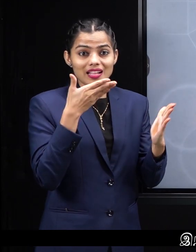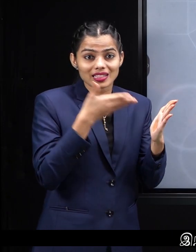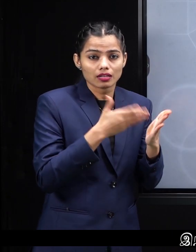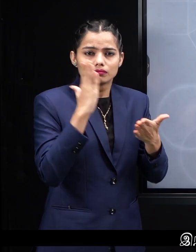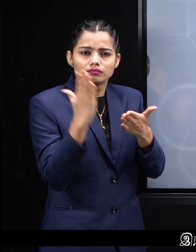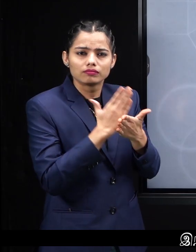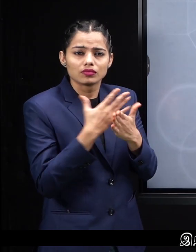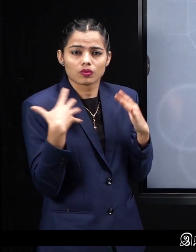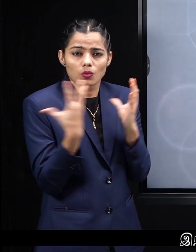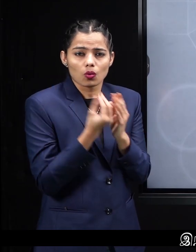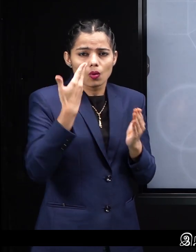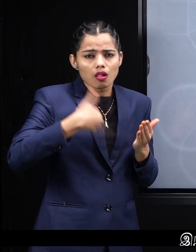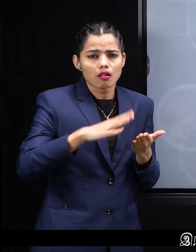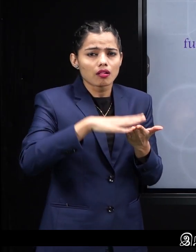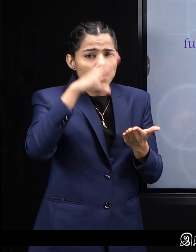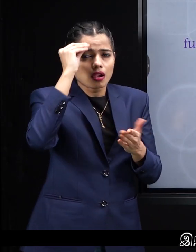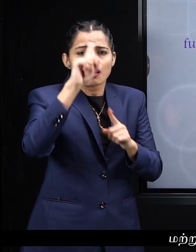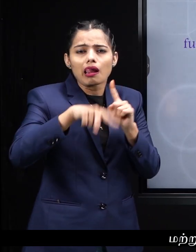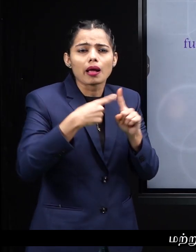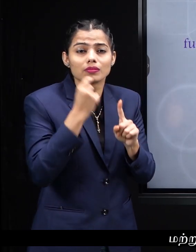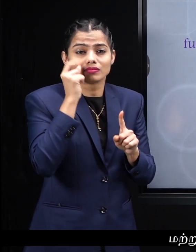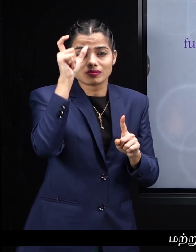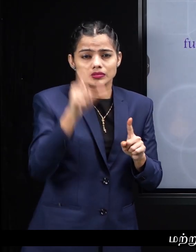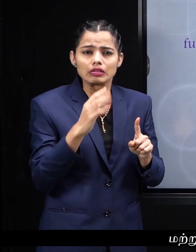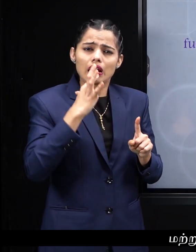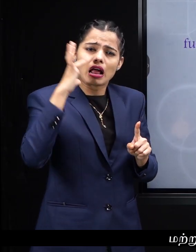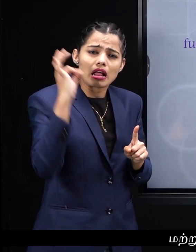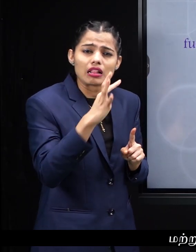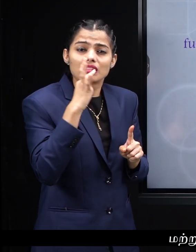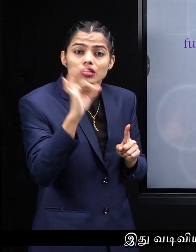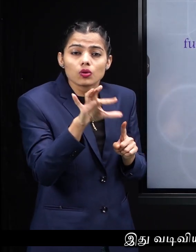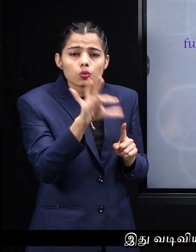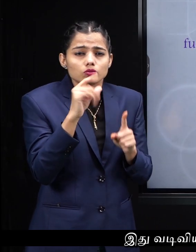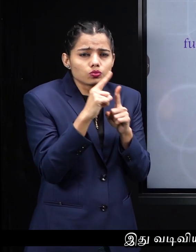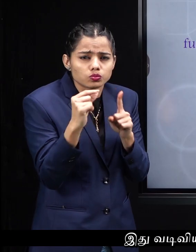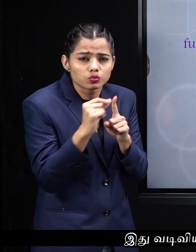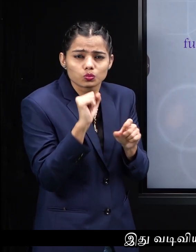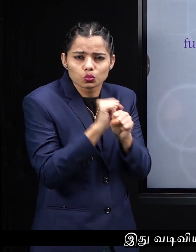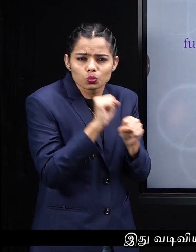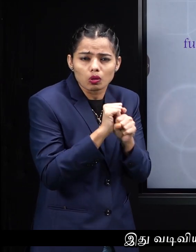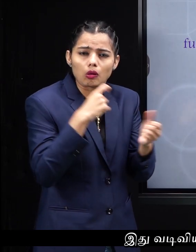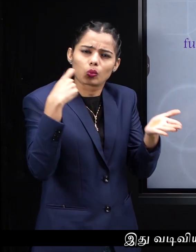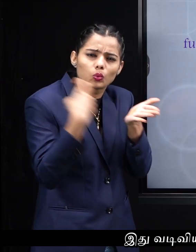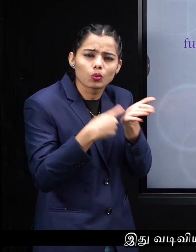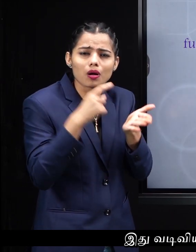பாடத்தில் யூக்ளிட்டின் போஸ்டுலேட்டுகள் மற்றும் கோட்பாடுகளை பற்றி அறிந்து கொள்வோம். இது வடிவியல் வடிவங்களை பகுத்தறிவு